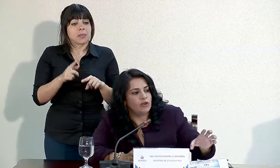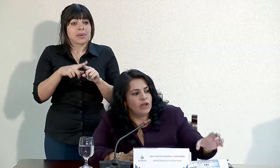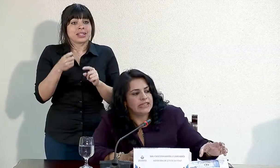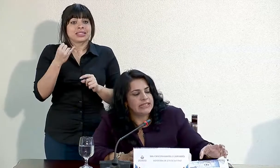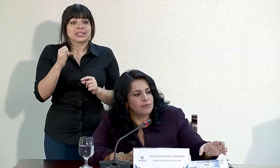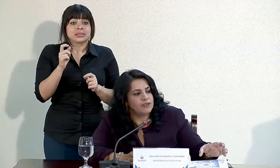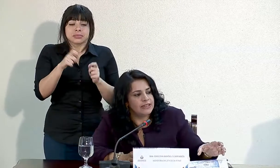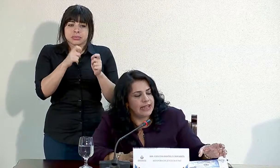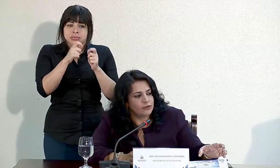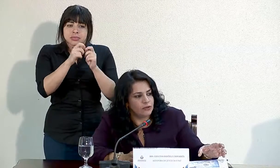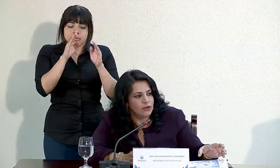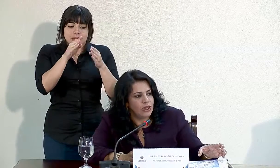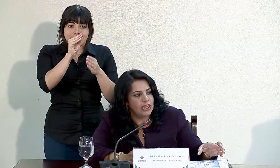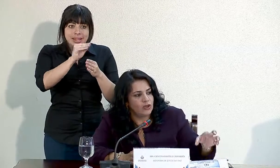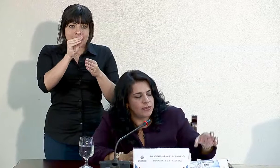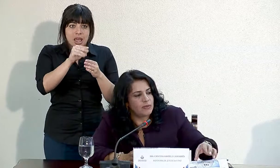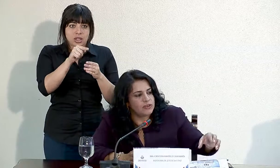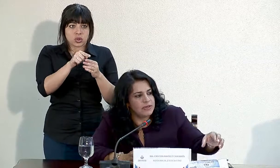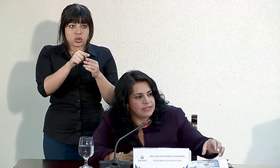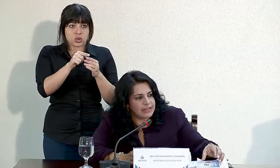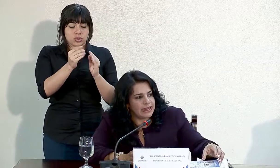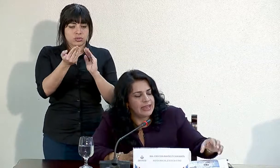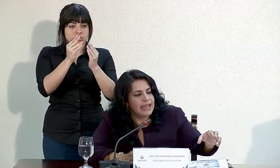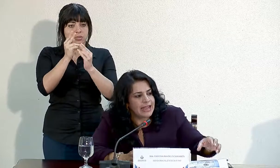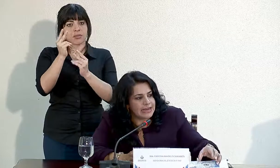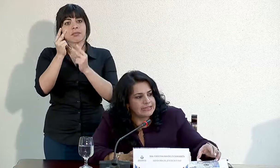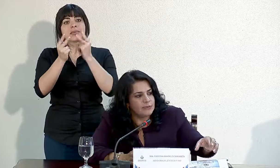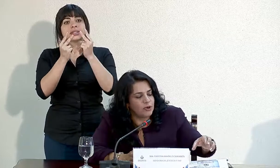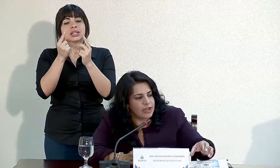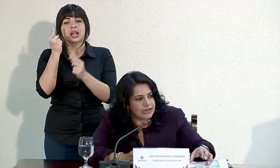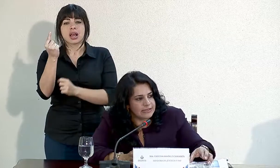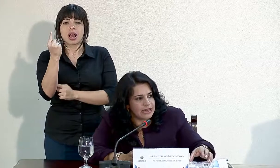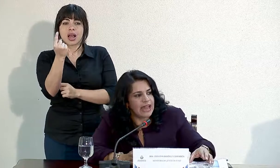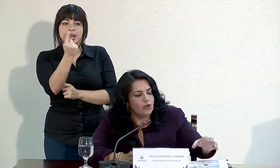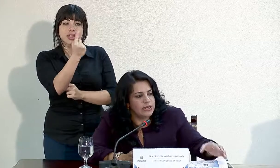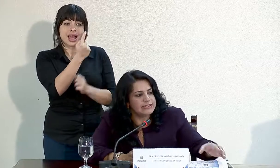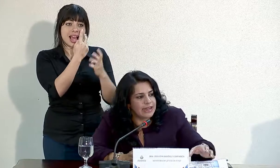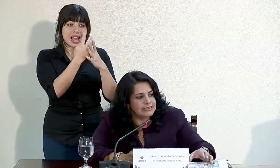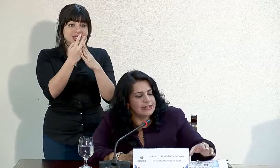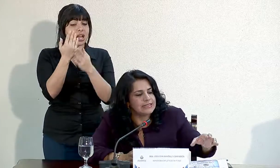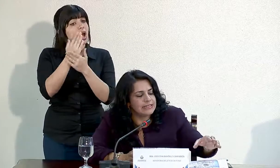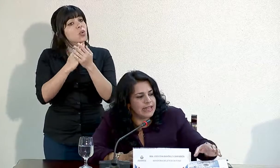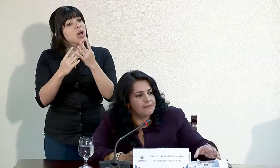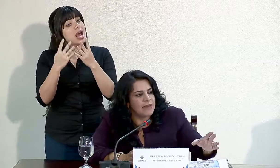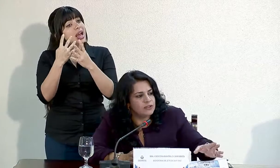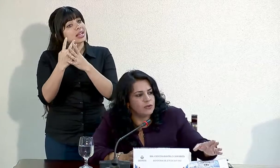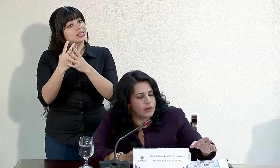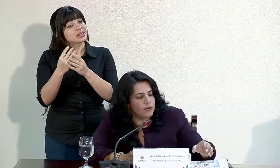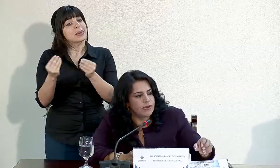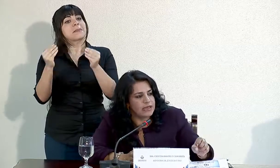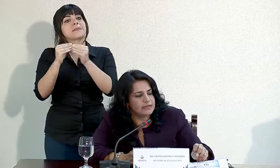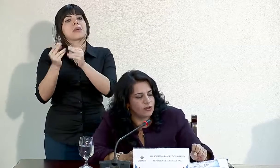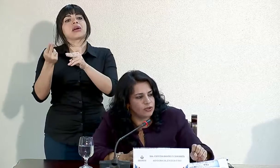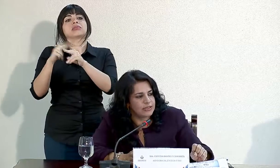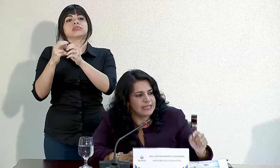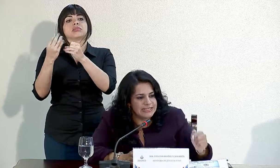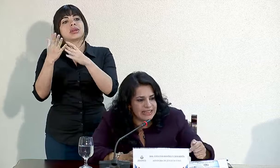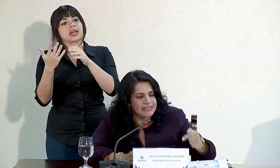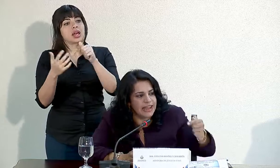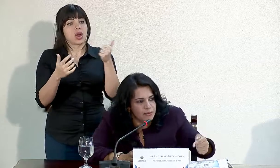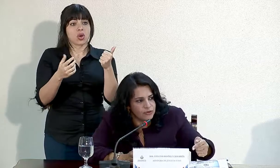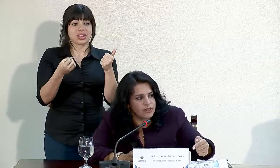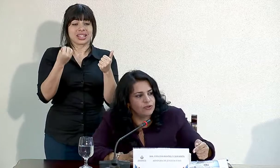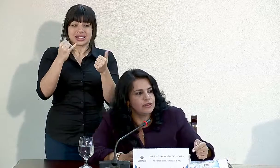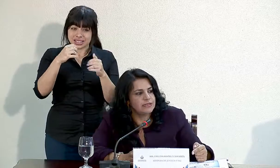si particularizamos el dato y nos vamos a visitar cárcel por cárcel, algunas cárceles están más sobrepobladas que otras. Y